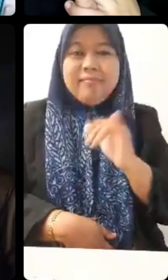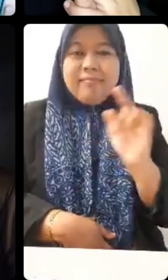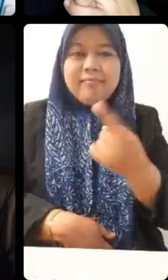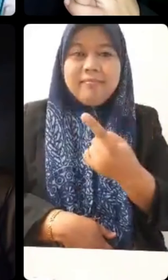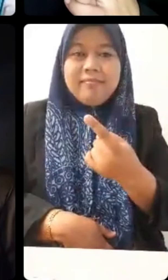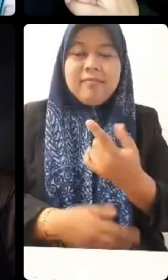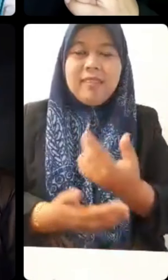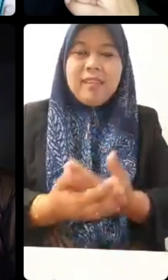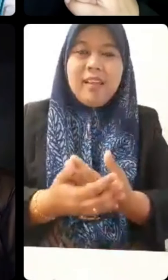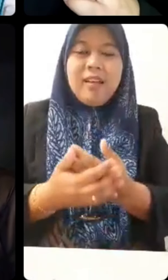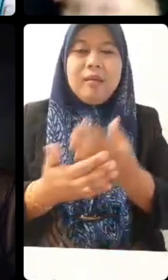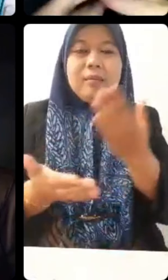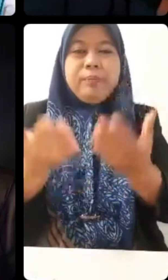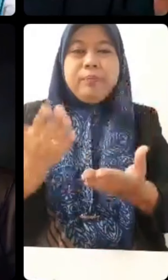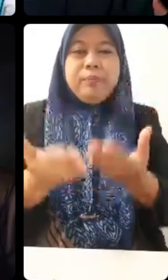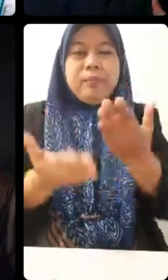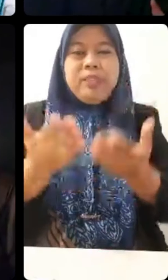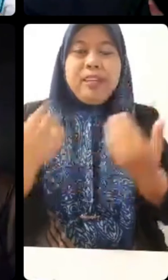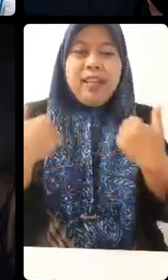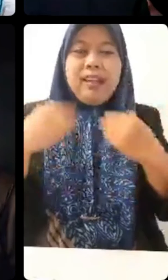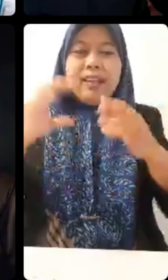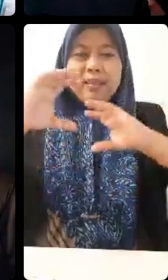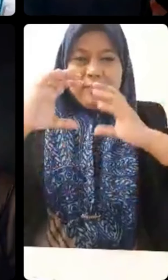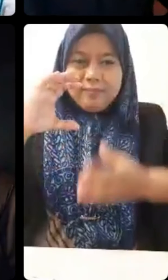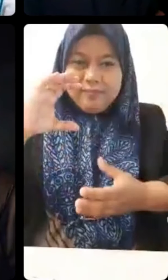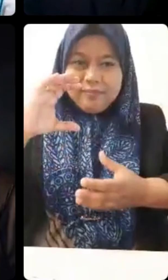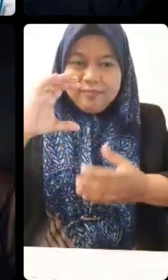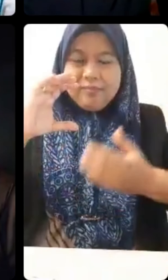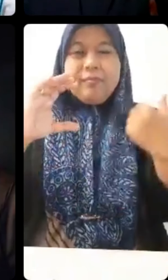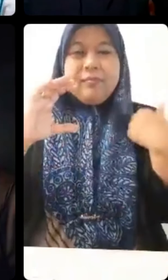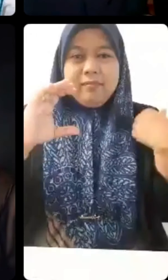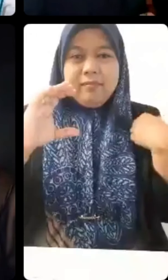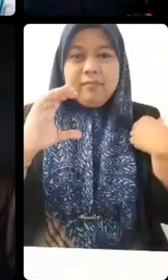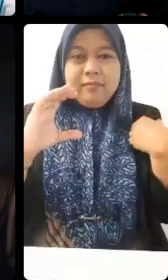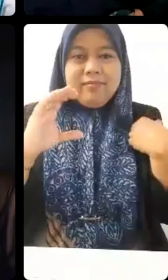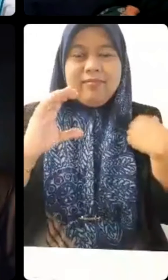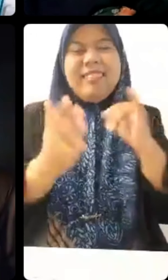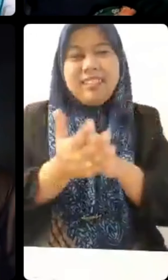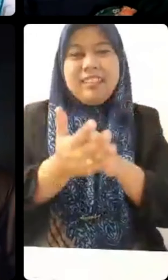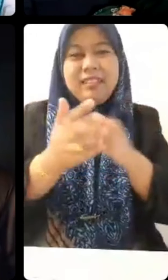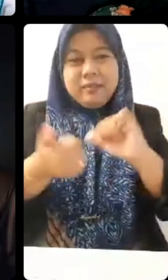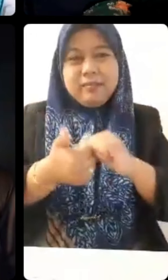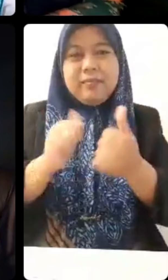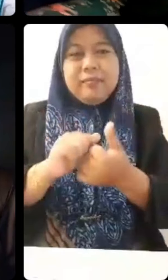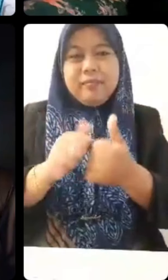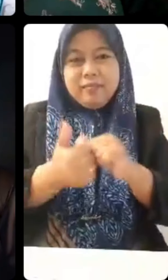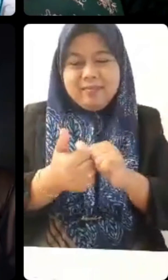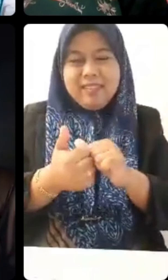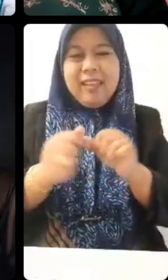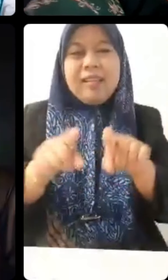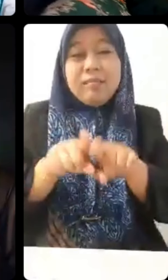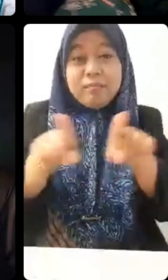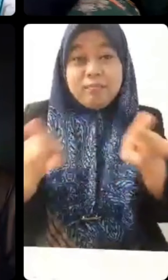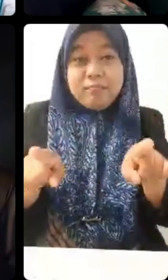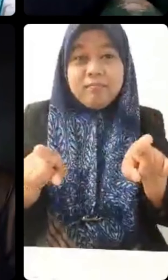masih tak dapat kita nak rapatkan. Itu yang jadi masalah yang menampak membezakan. Sebenarnya dari segi